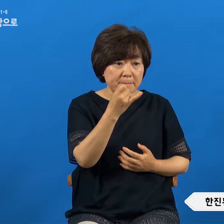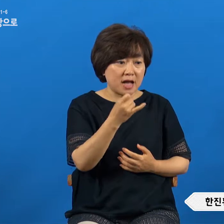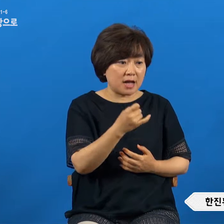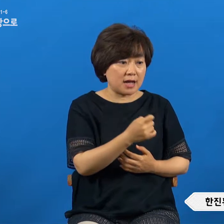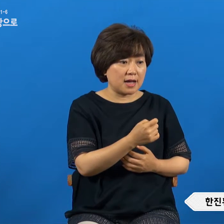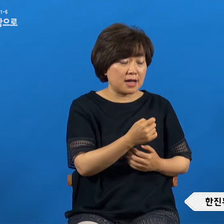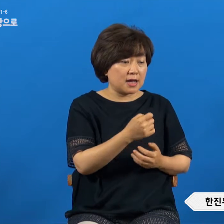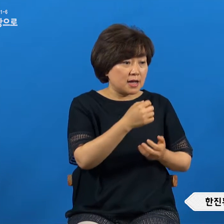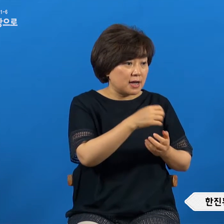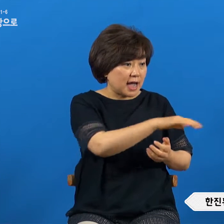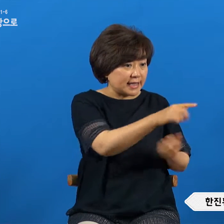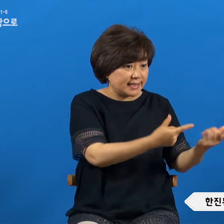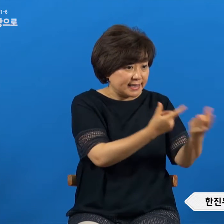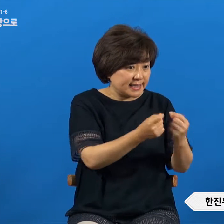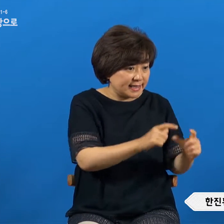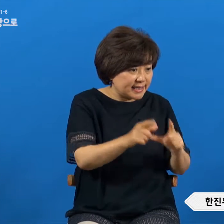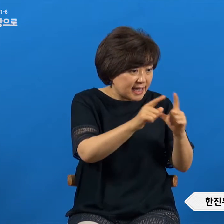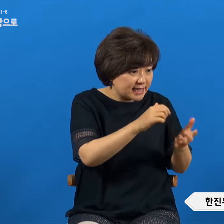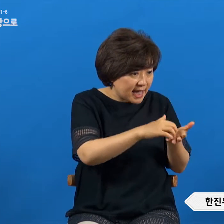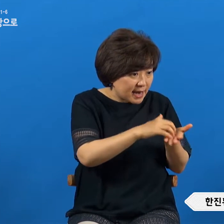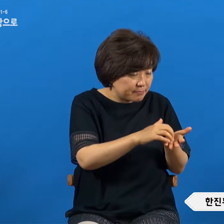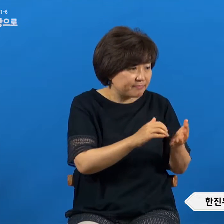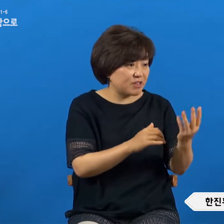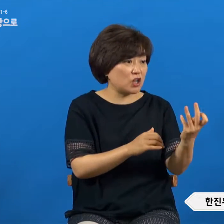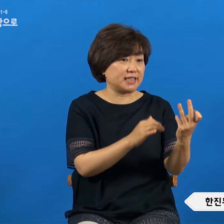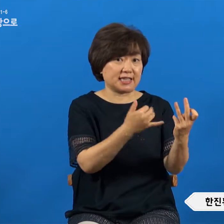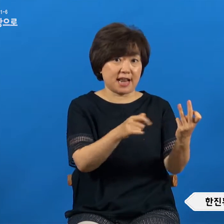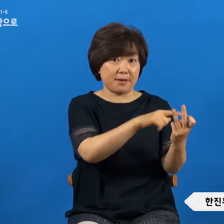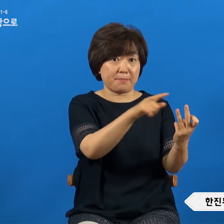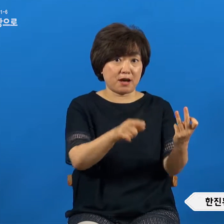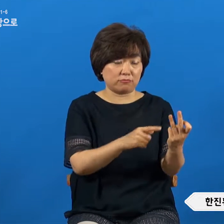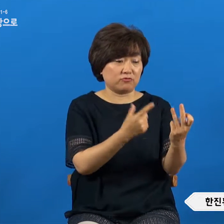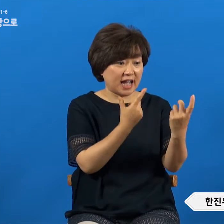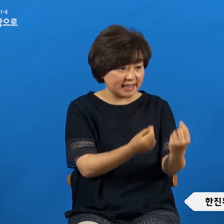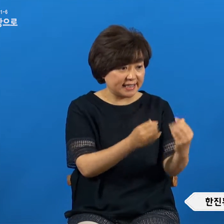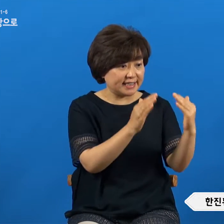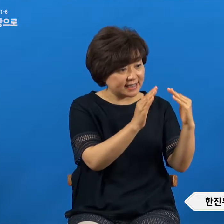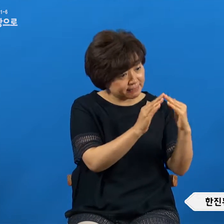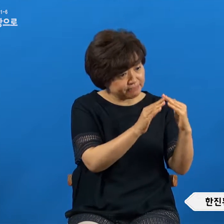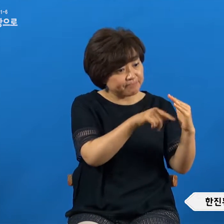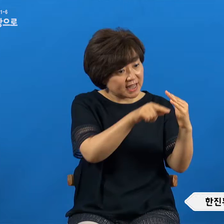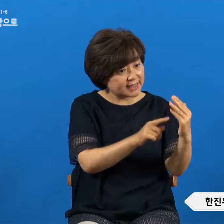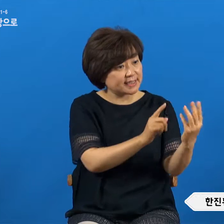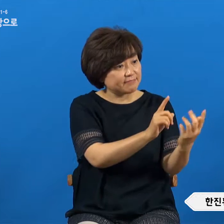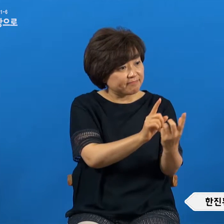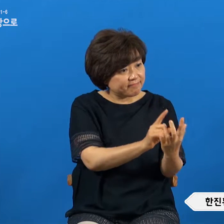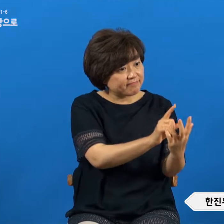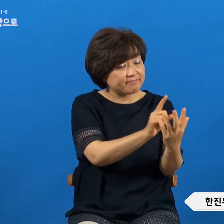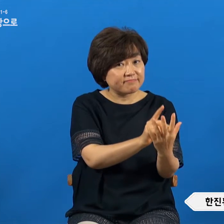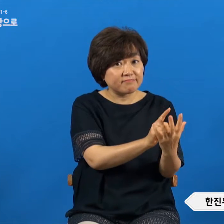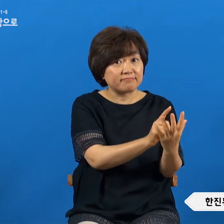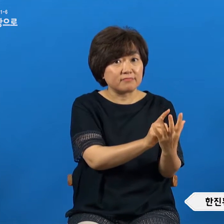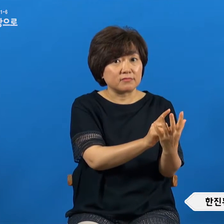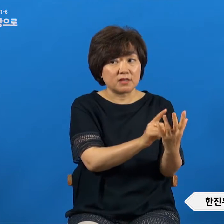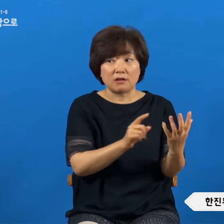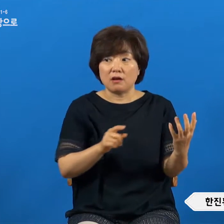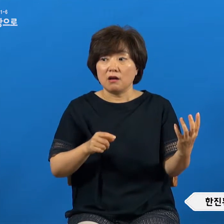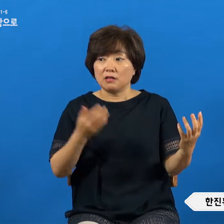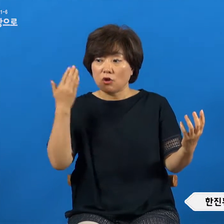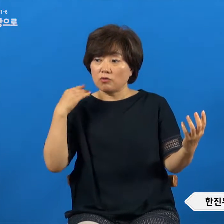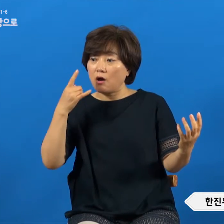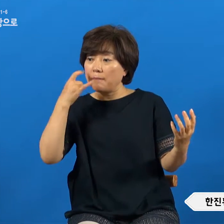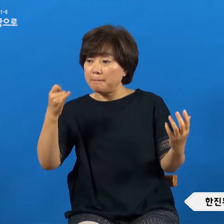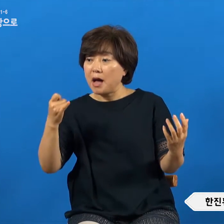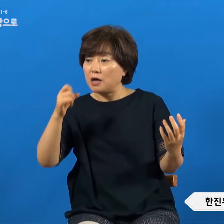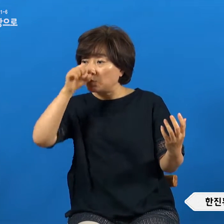함께 한 지붕 아래 계세요. 엄마는 평생 다른 사람들에게 좋은 영향을 미치며 살아왔잖아요. 이제